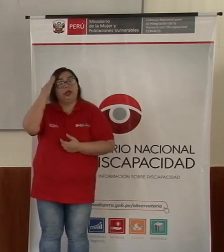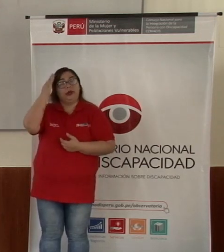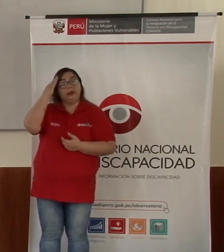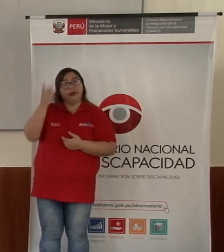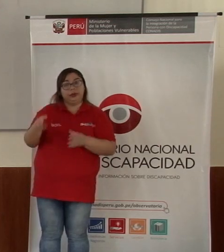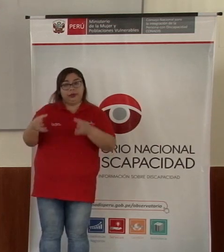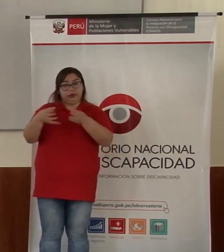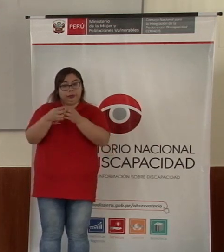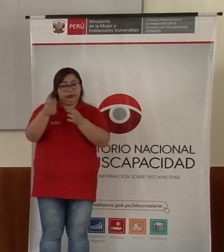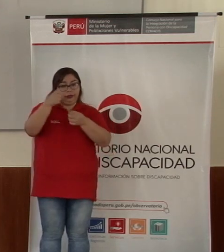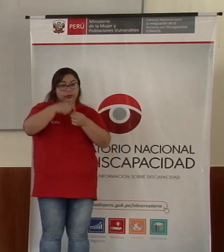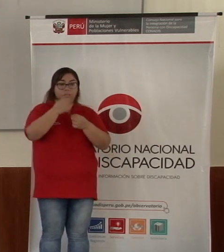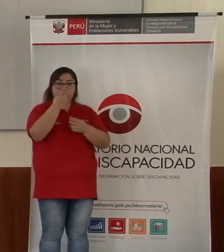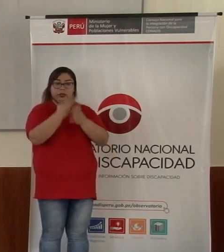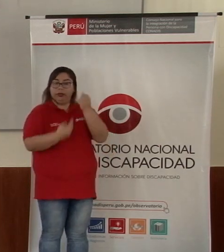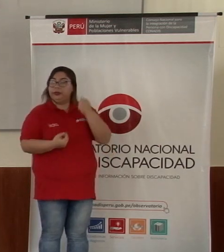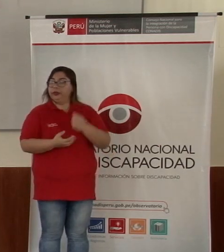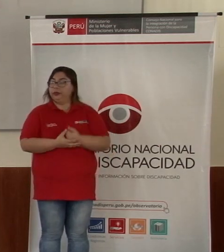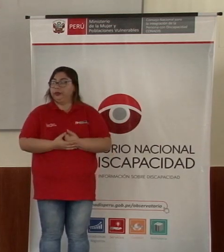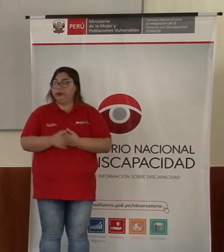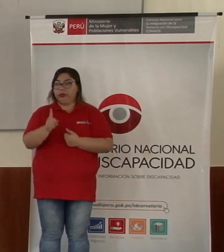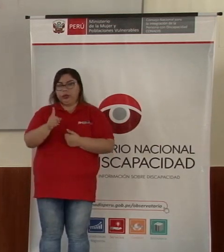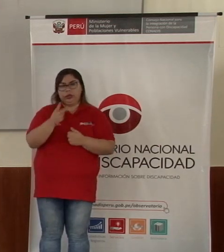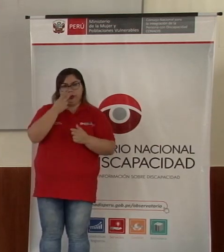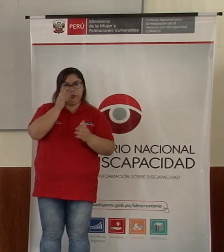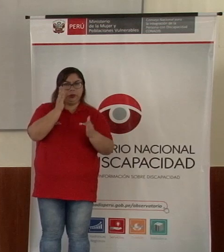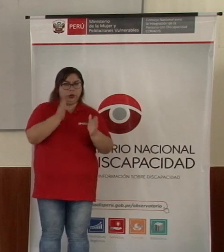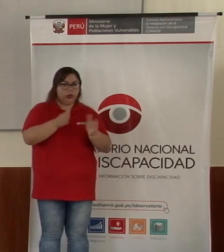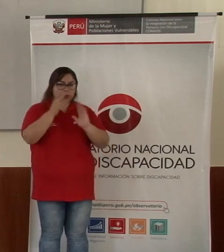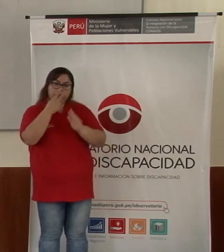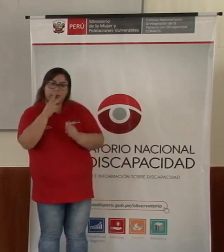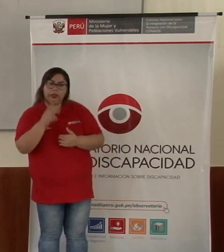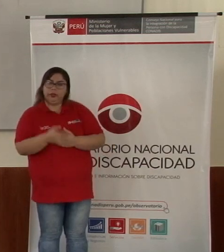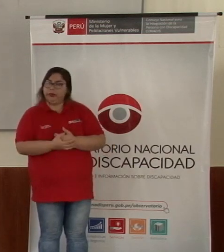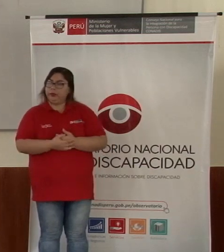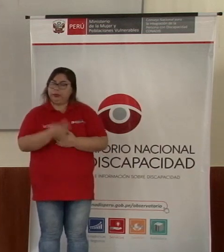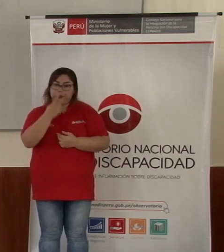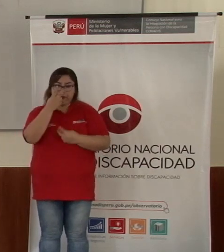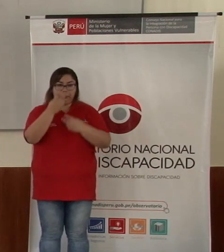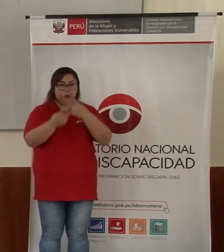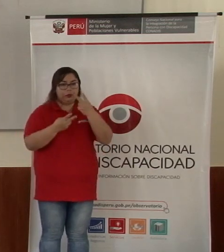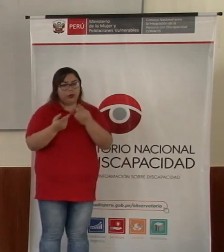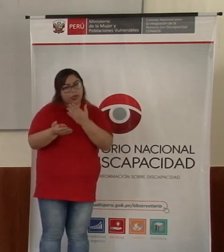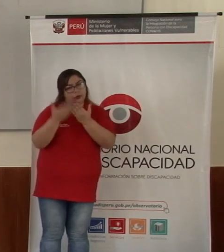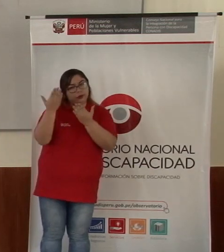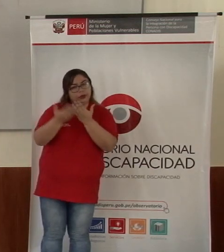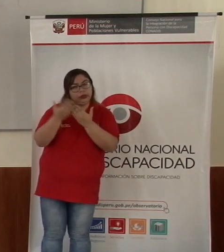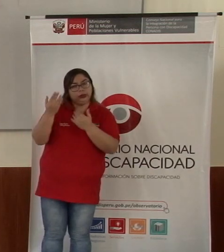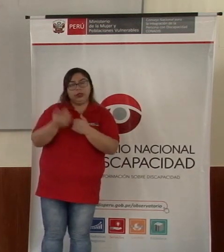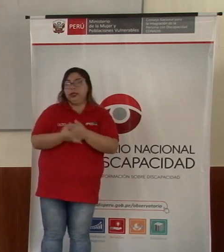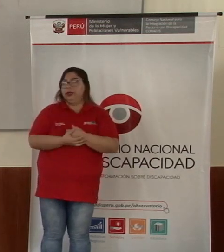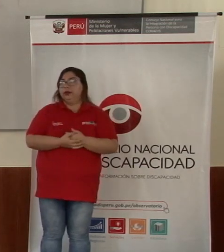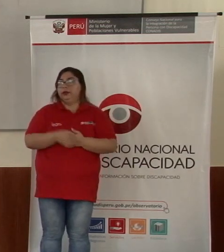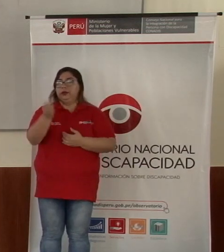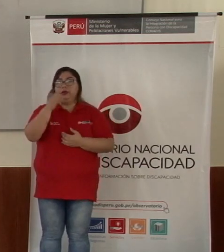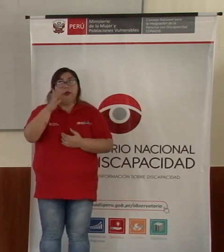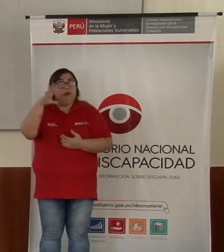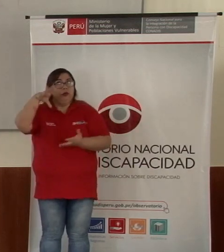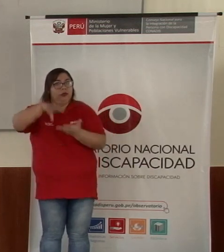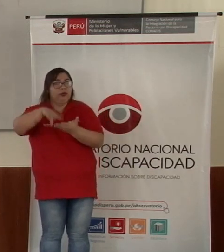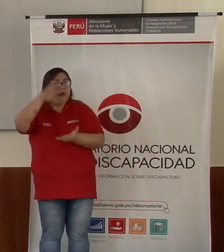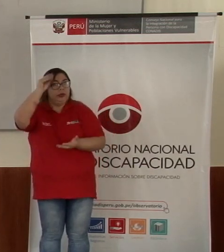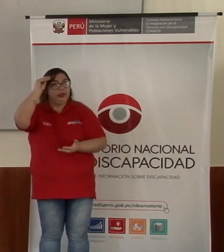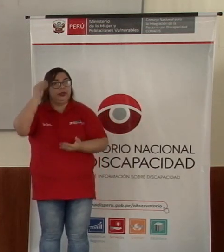dentro de esos dos ámbitos. Y es un modo de estructurarlo, de verlo de una manera más sencilla y sobre todo para poder